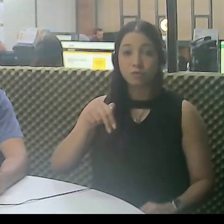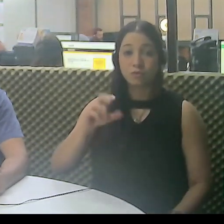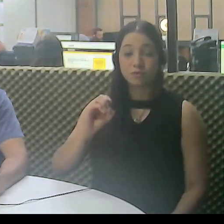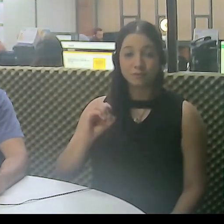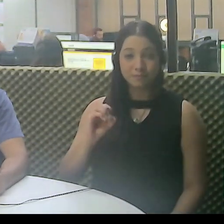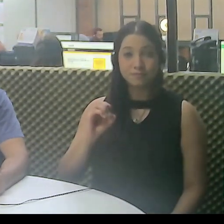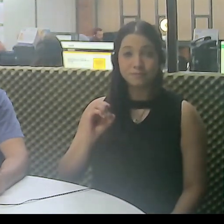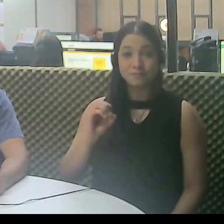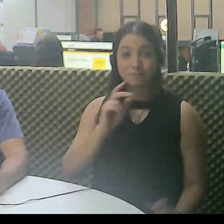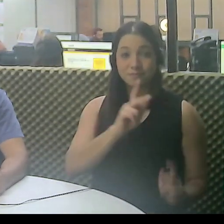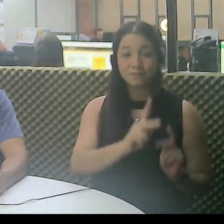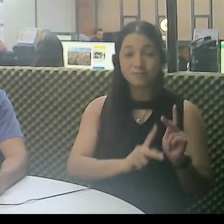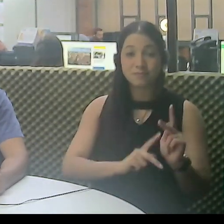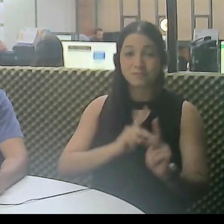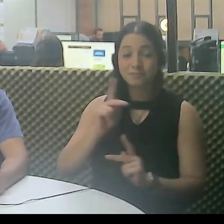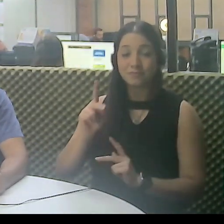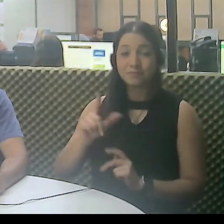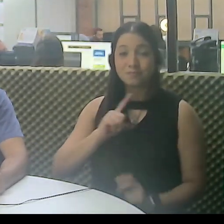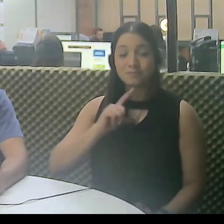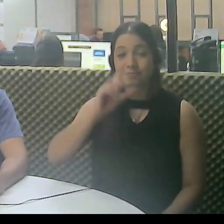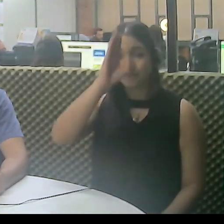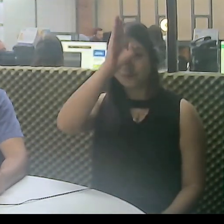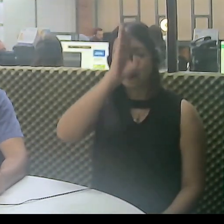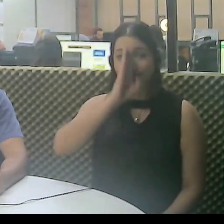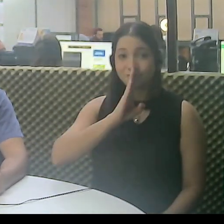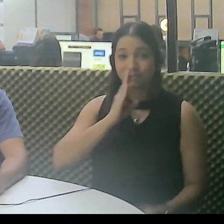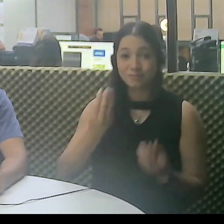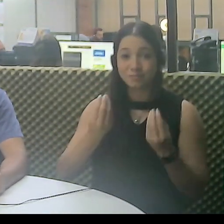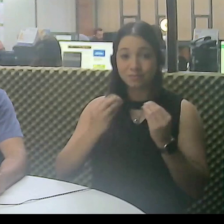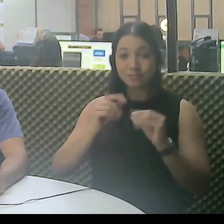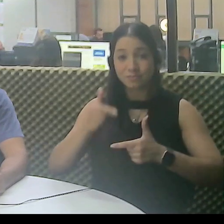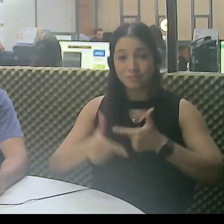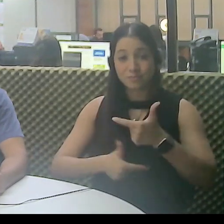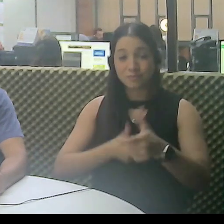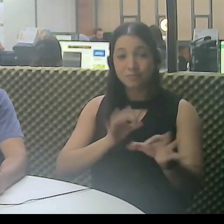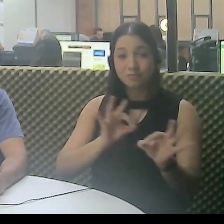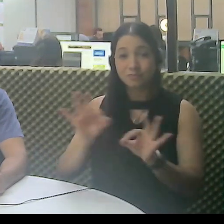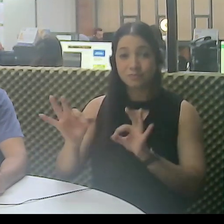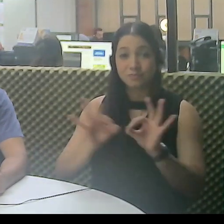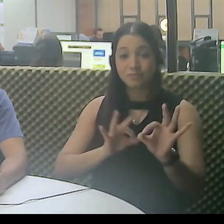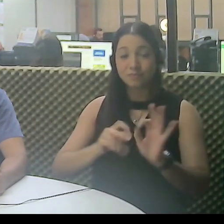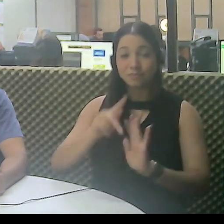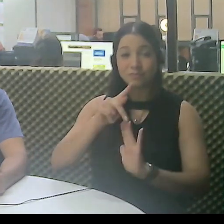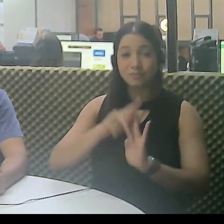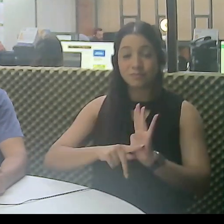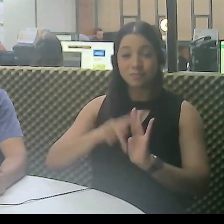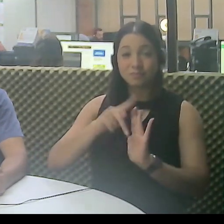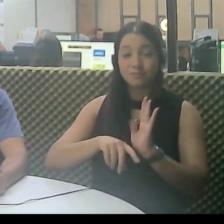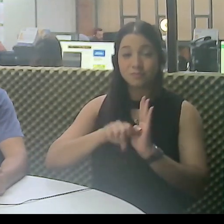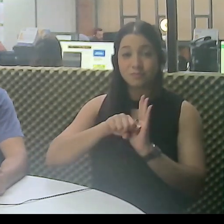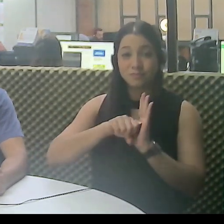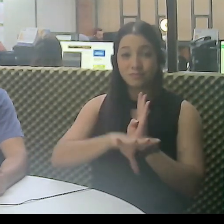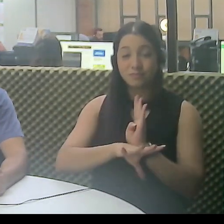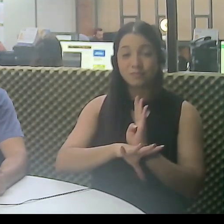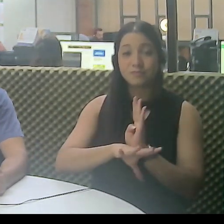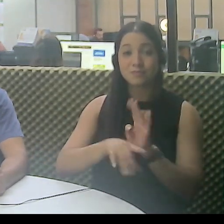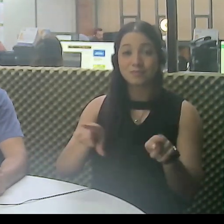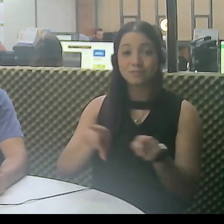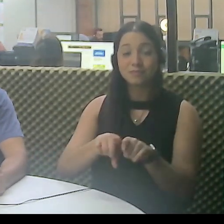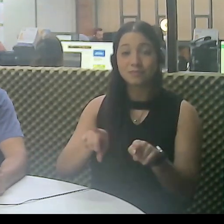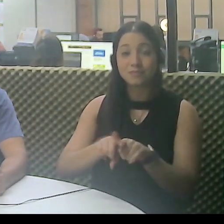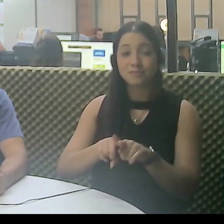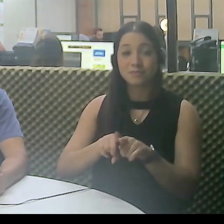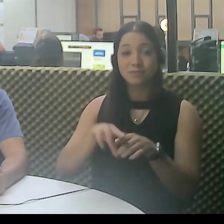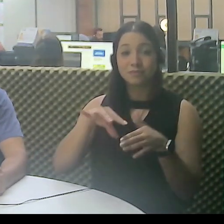Constantino. A população pode contar gratuitamente com inserção em serviços, programas, projetos e benefícios, além de